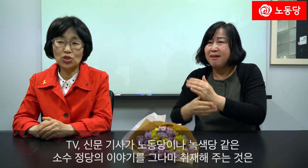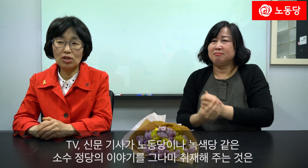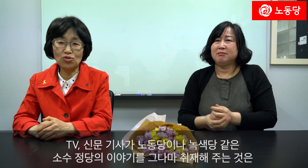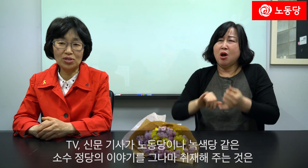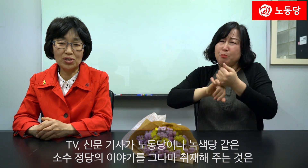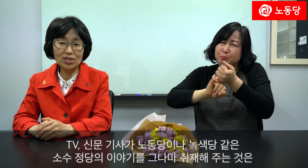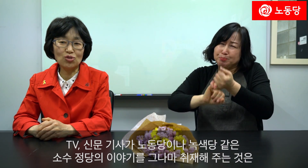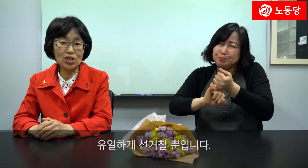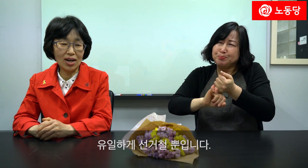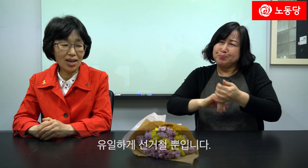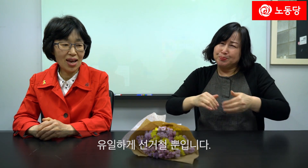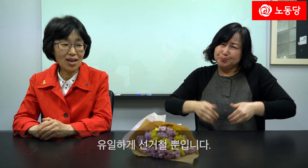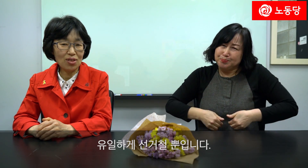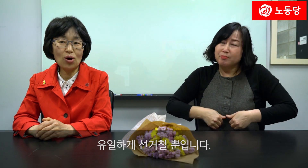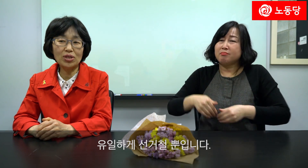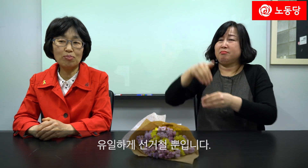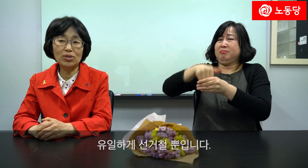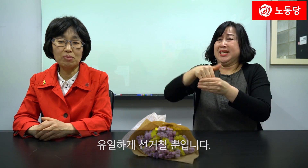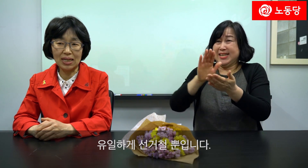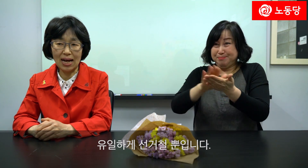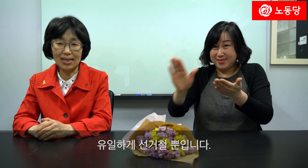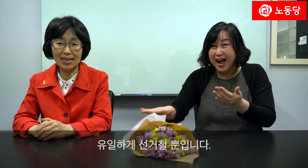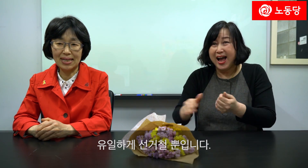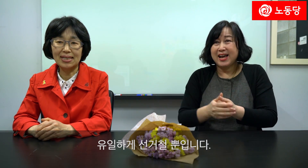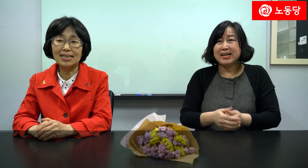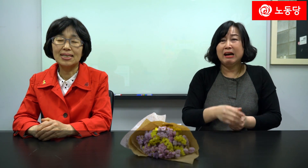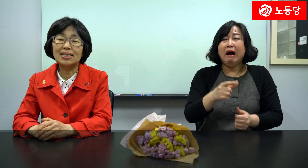그나마 취재해 주는 것은 유일하게 선거 때뿐입니다.